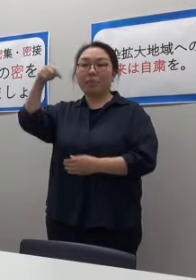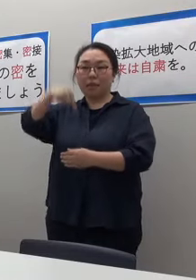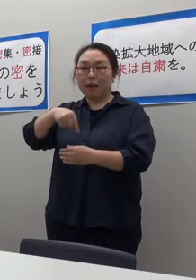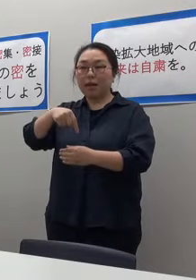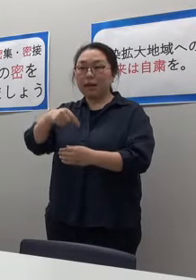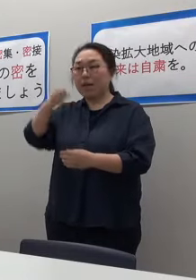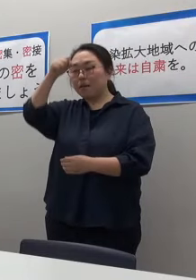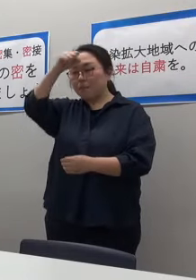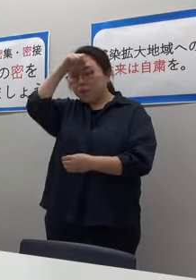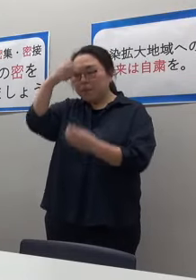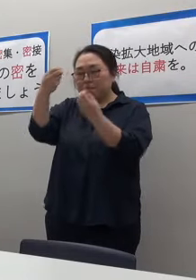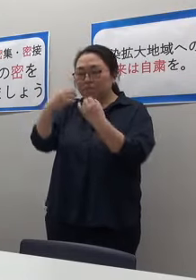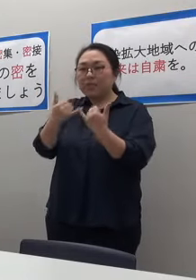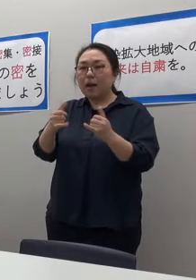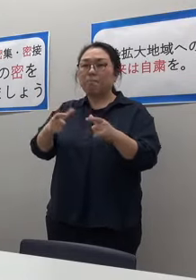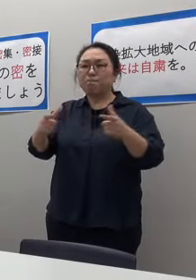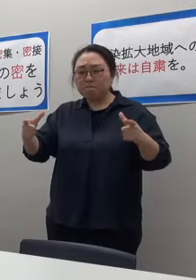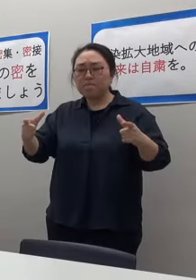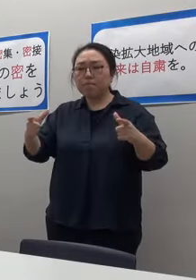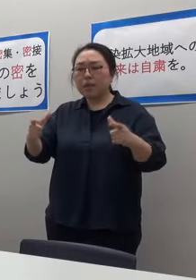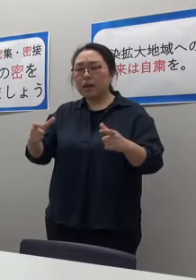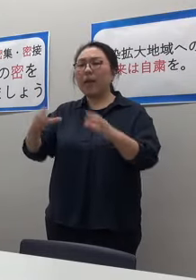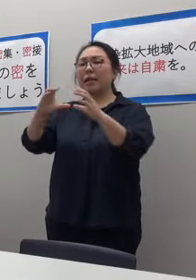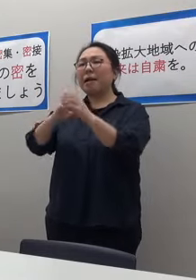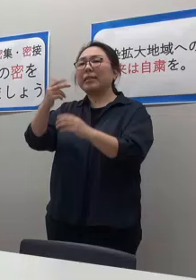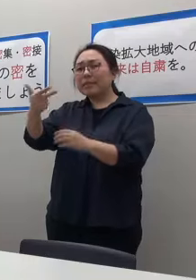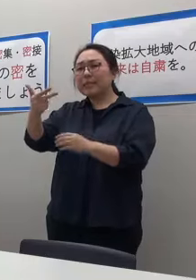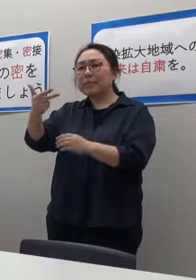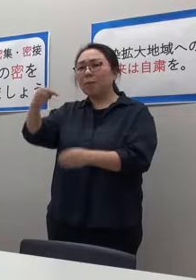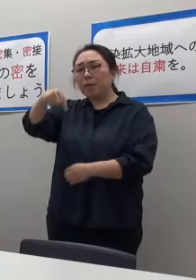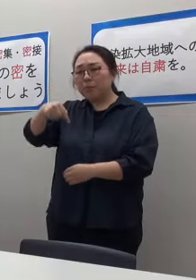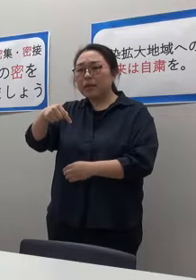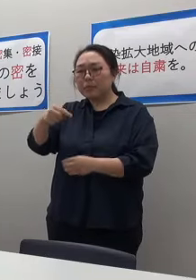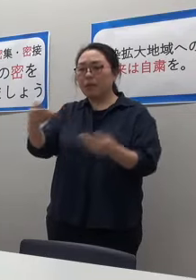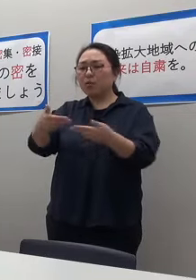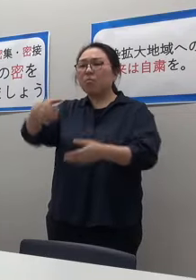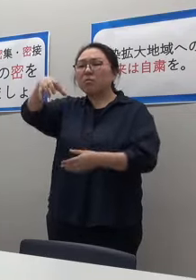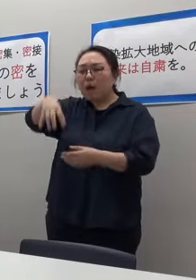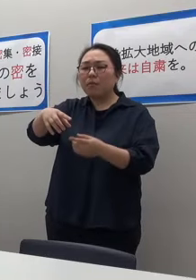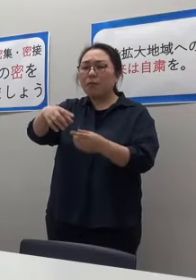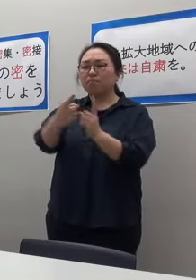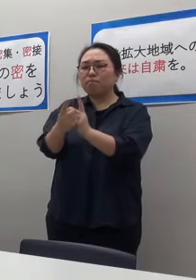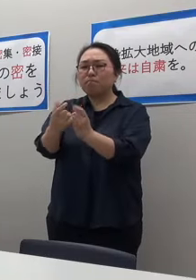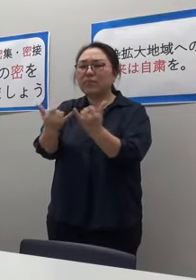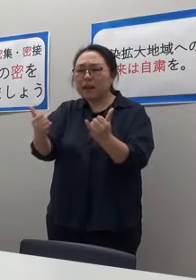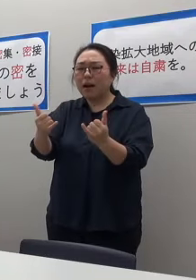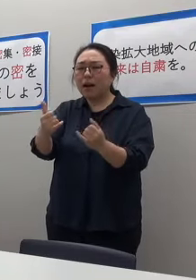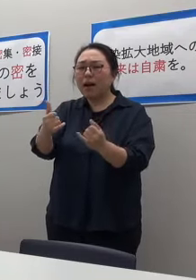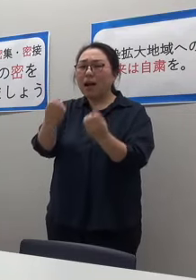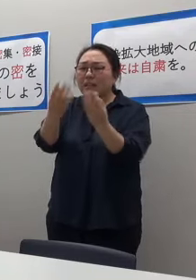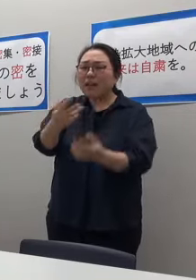中で、本市におきましても本日勤務先の濃厚接触者から新たな患者が3